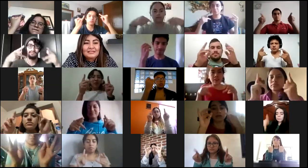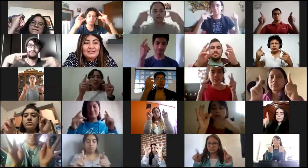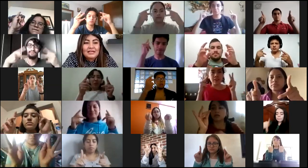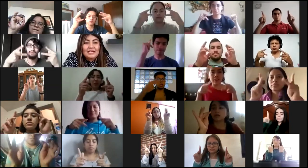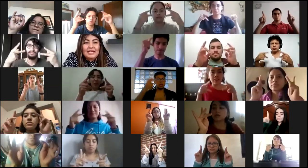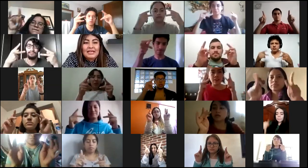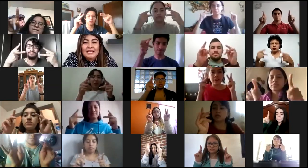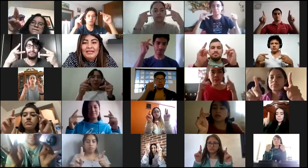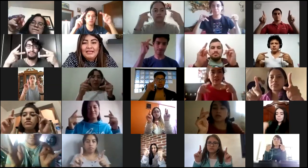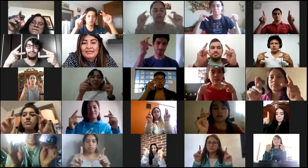L,